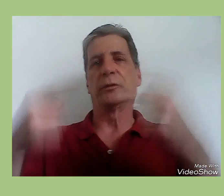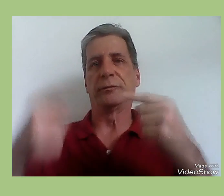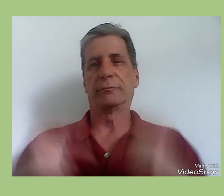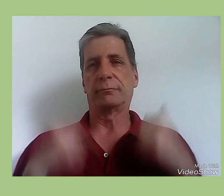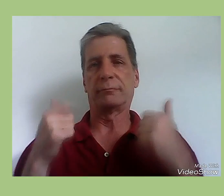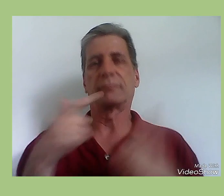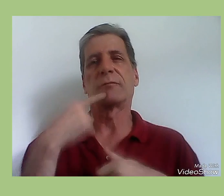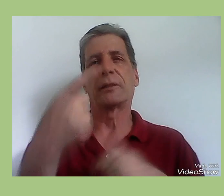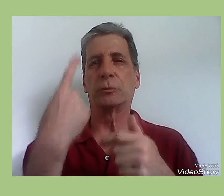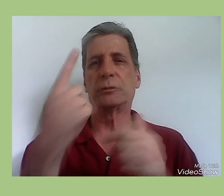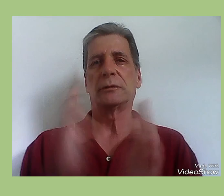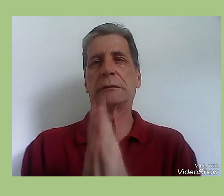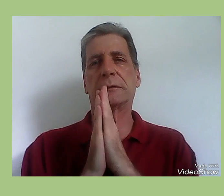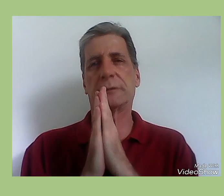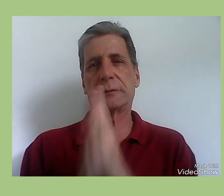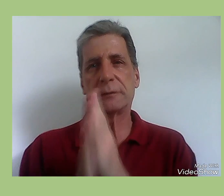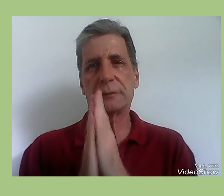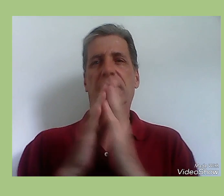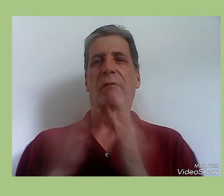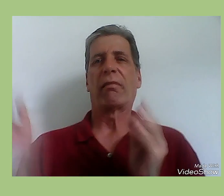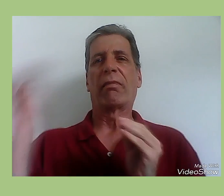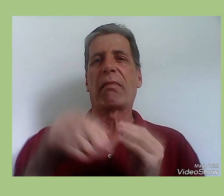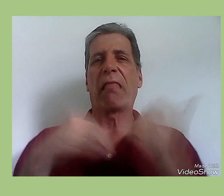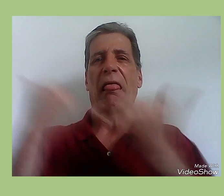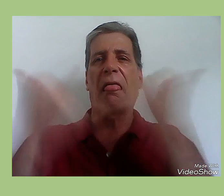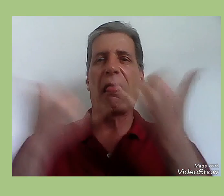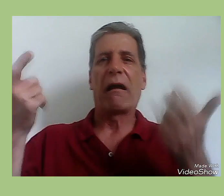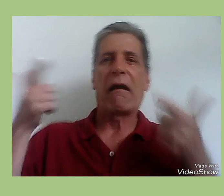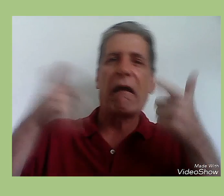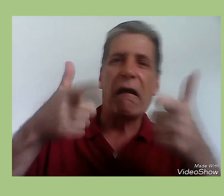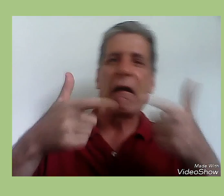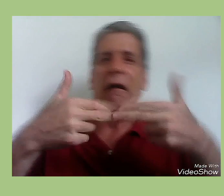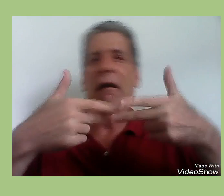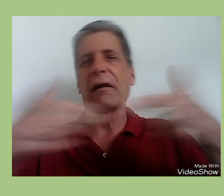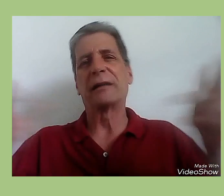relator do processo de impeachment aqui no Senado, acompanhou as sessões longuíssimas também com o senador Roberto Rosa.